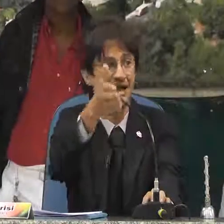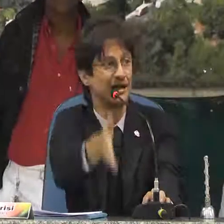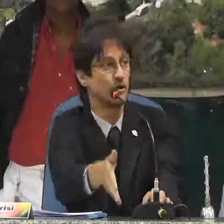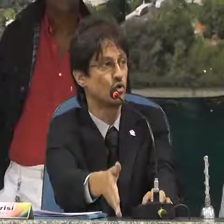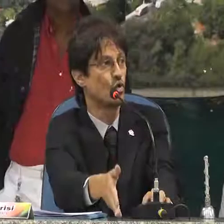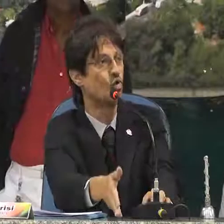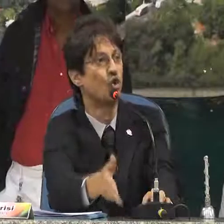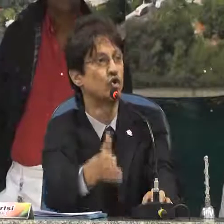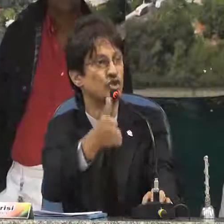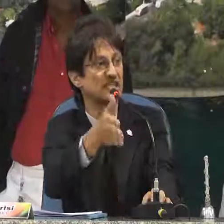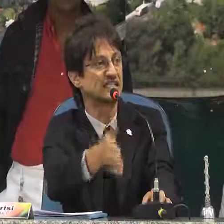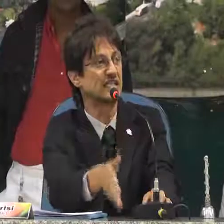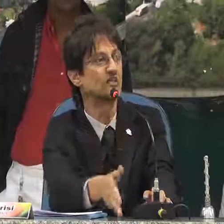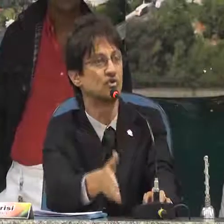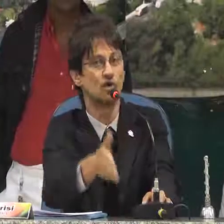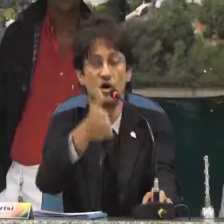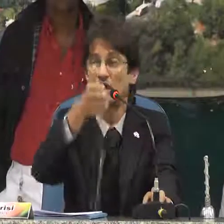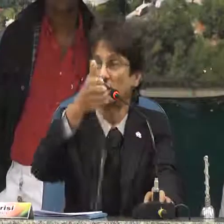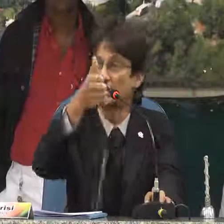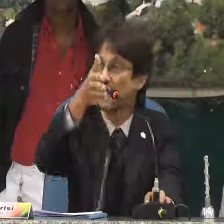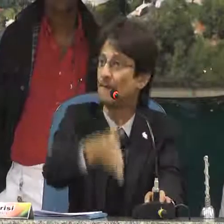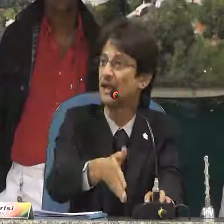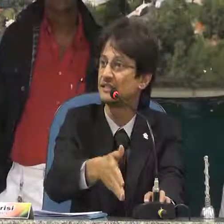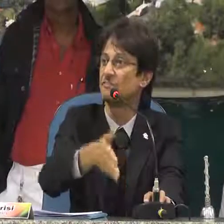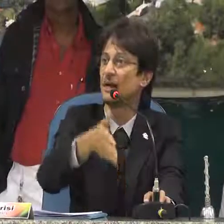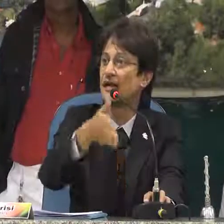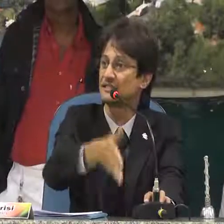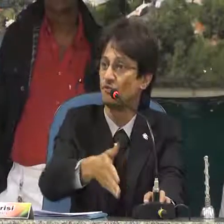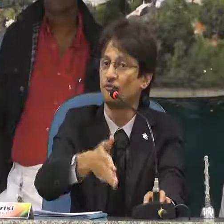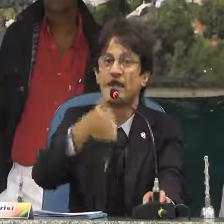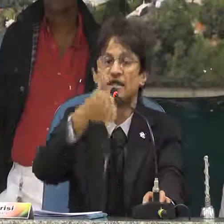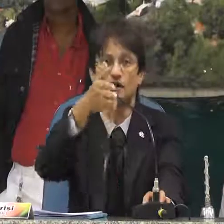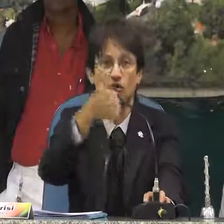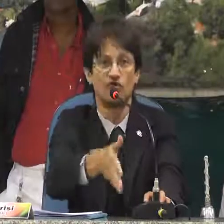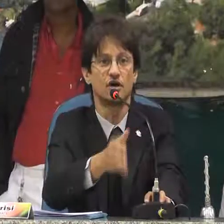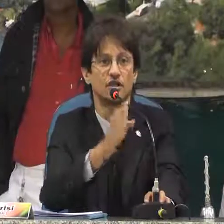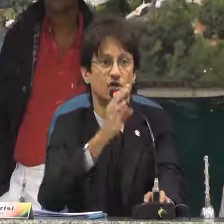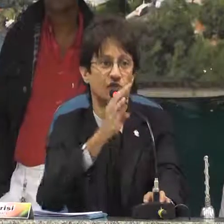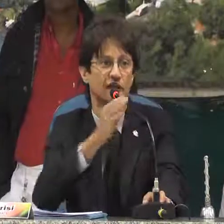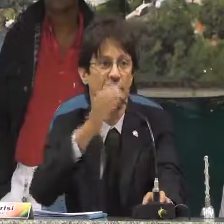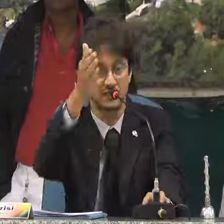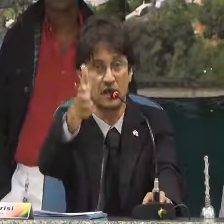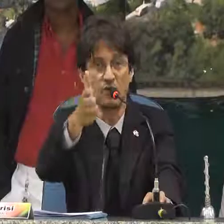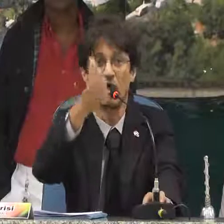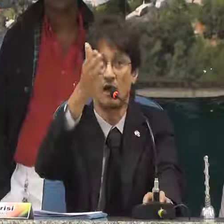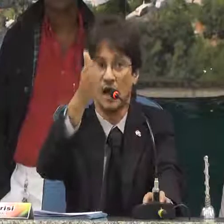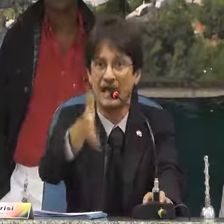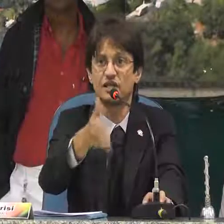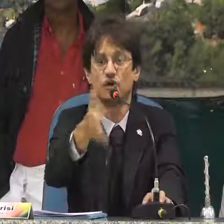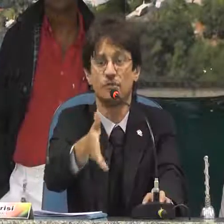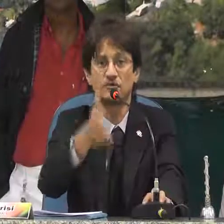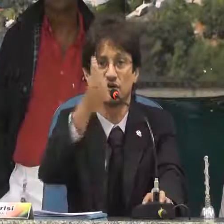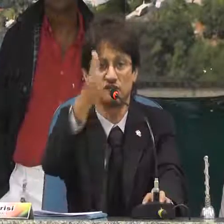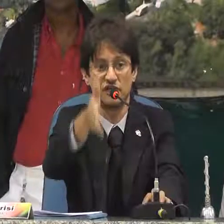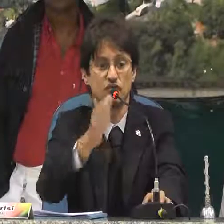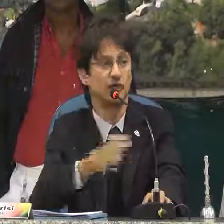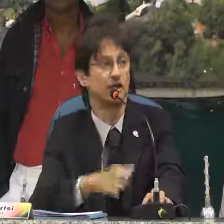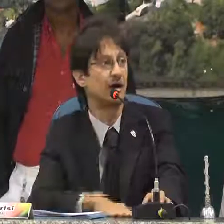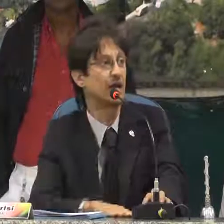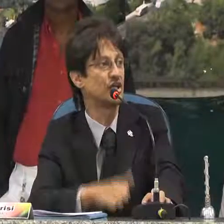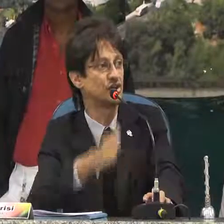já concordou, já sinalizou que irá participar dessa conferência, convocando a conferência. Então, acertou mais uma vez